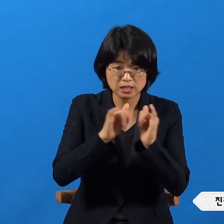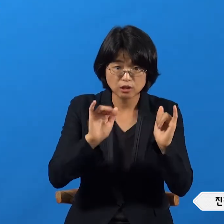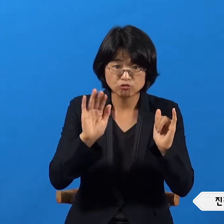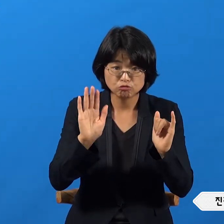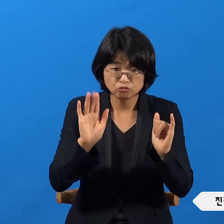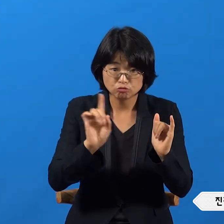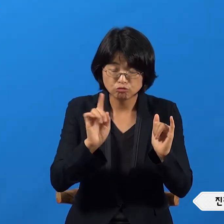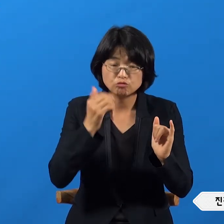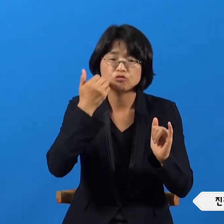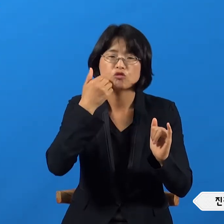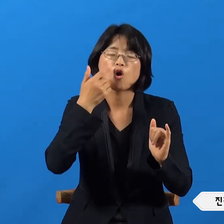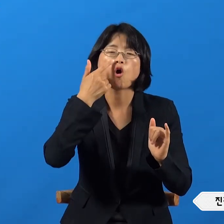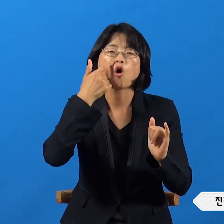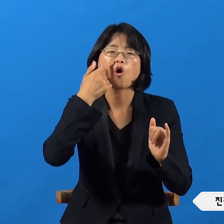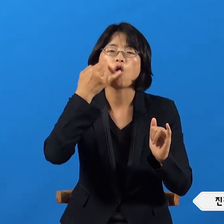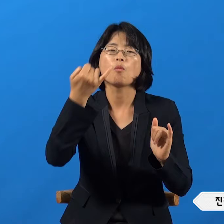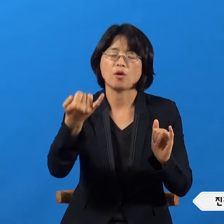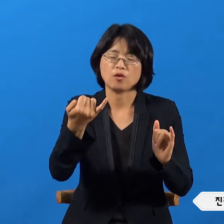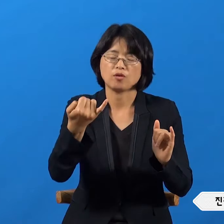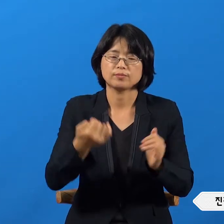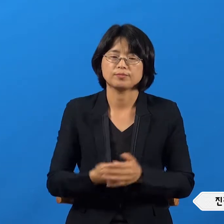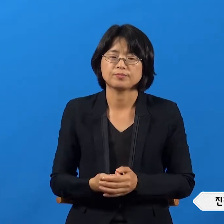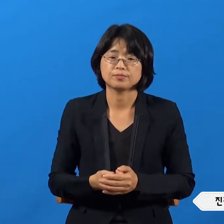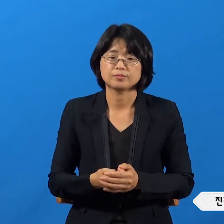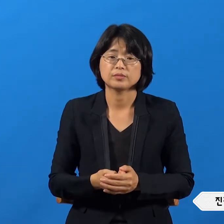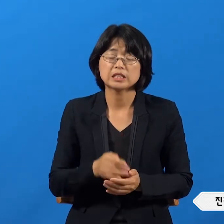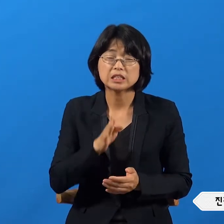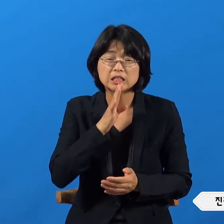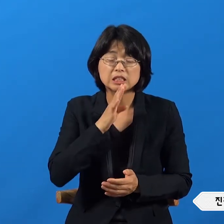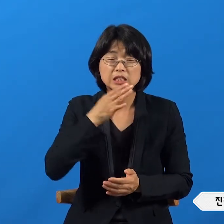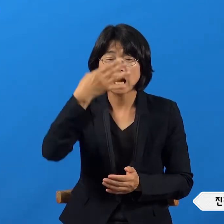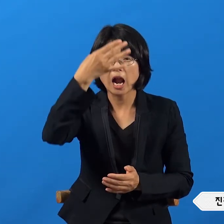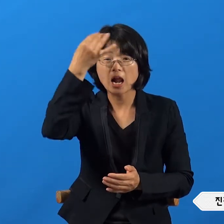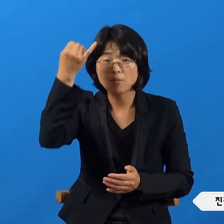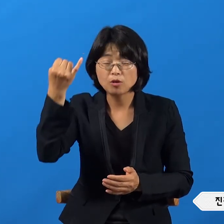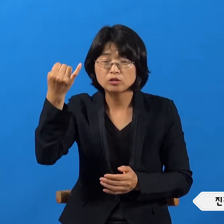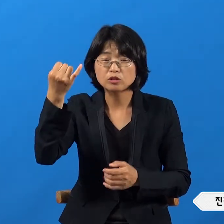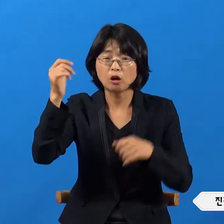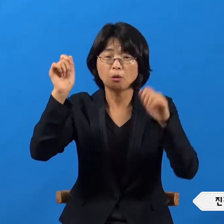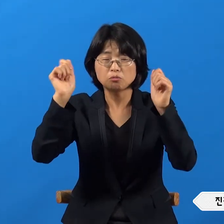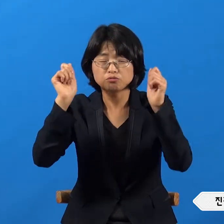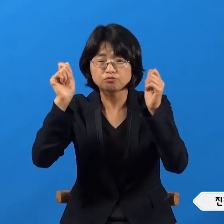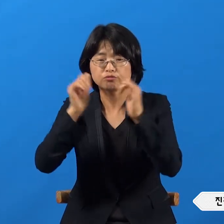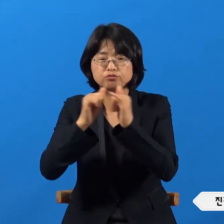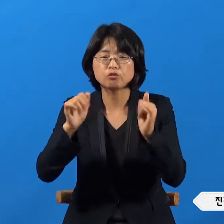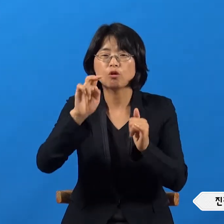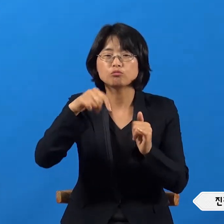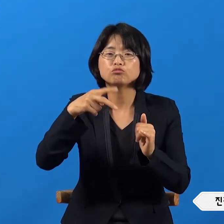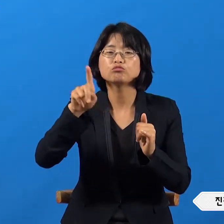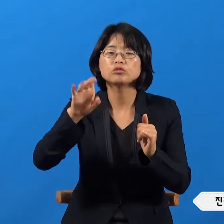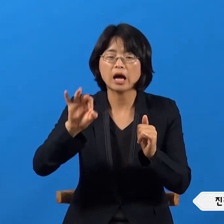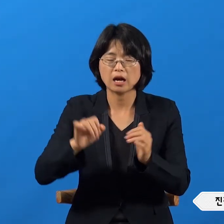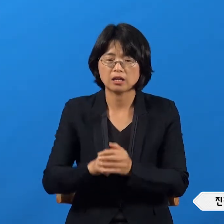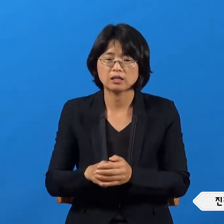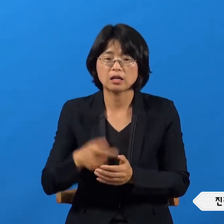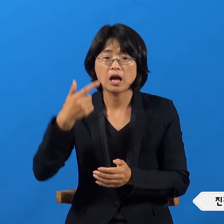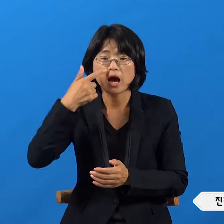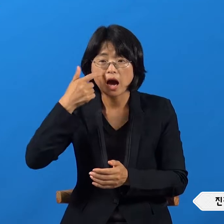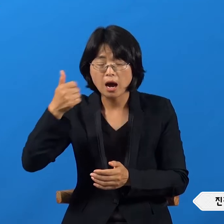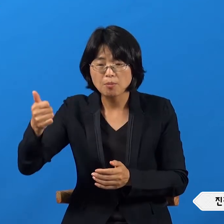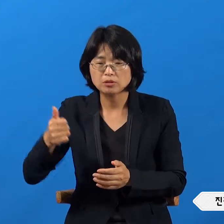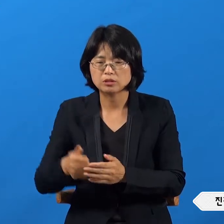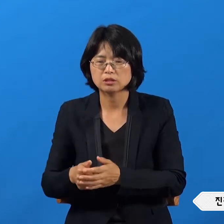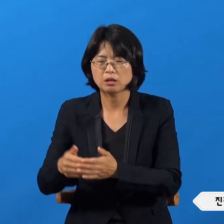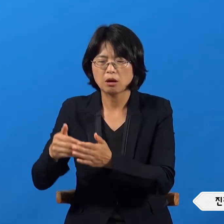친할머니는 무당이셨고 종교적인 갈등으로 아버지는 박해자였습니다. 온 식구들의 시집살이와 아버지의 폭력은 상상할 수